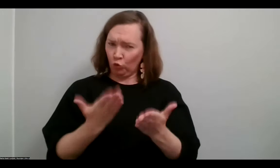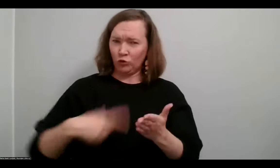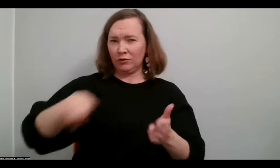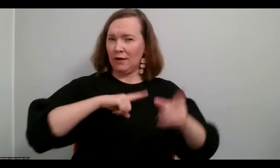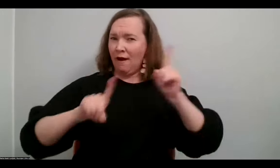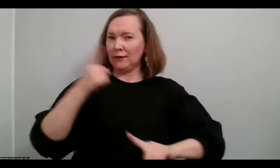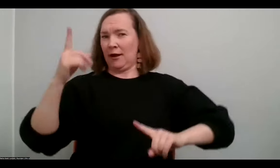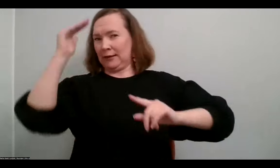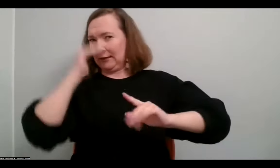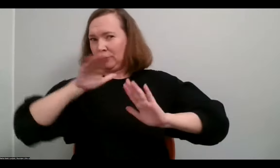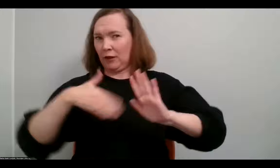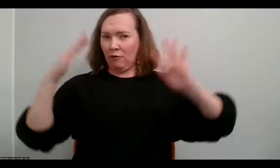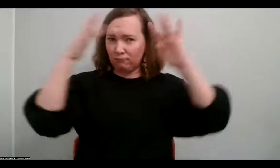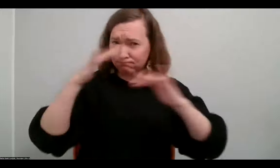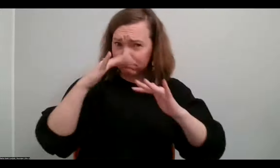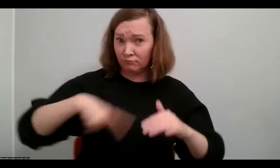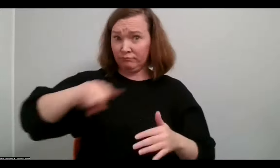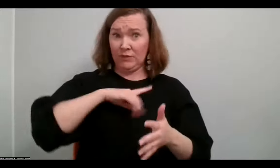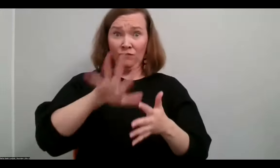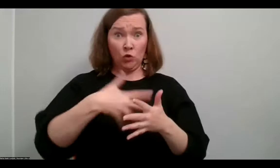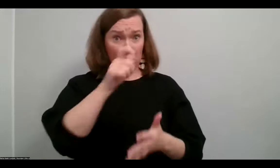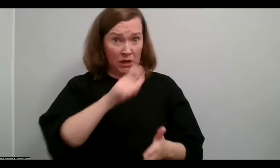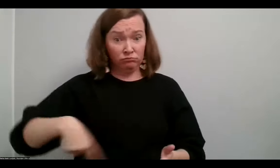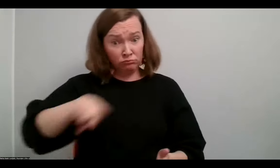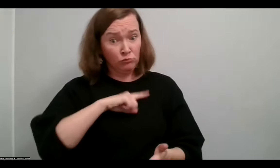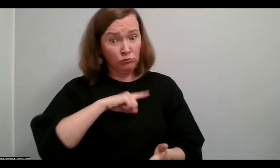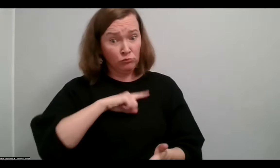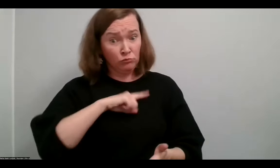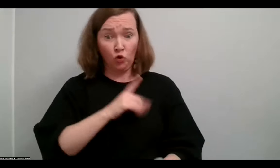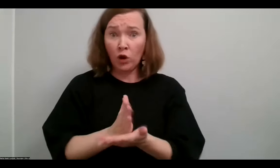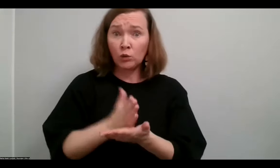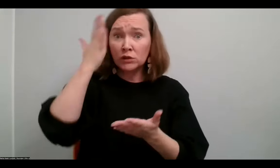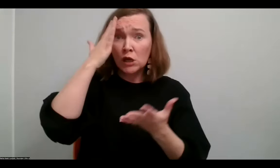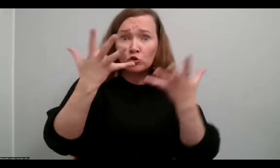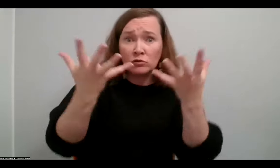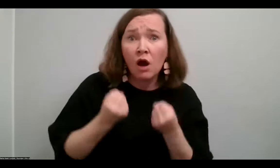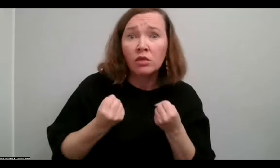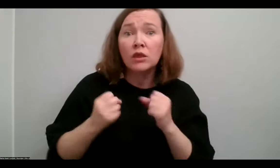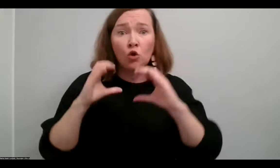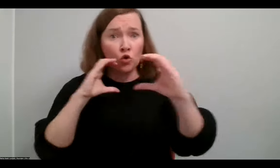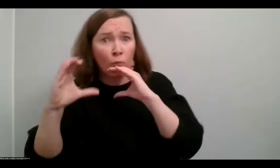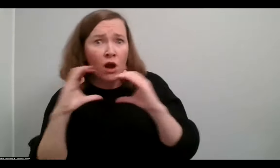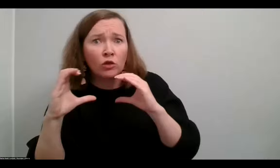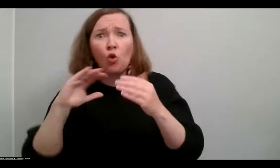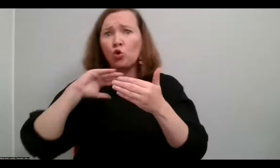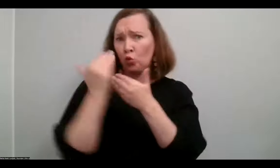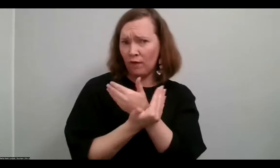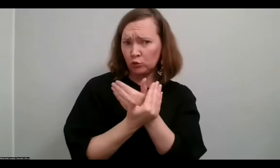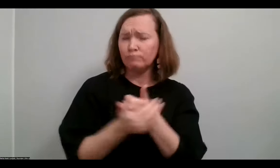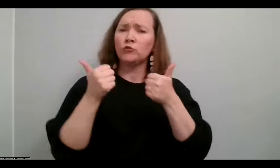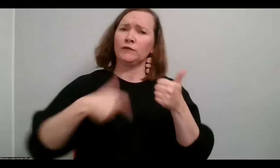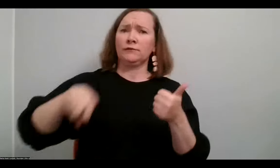ihmiset? No niin, tässä oli illan pohdintoja,